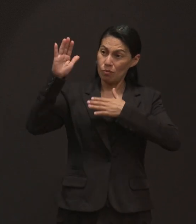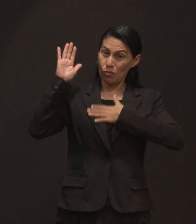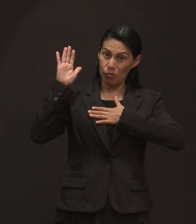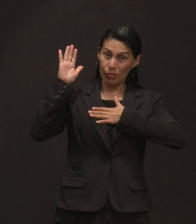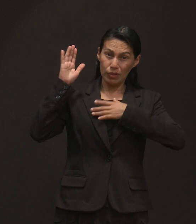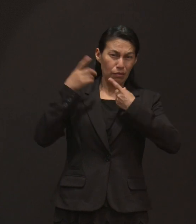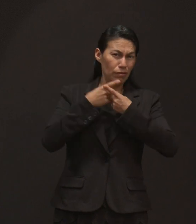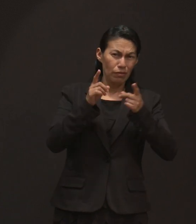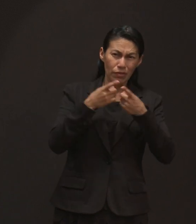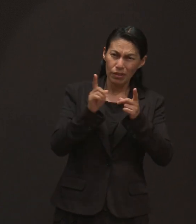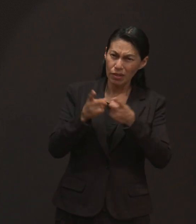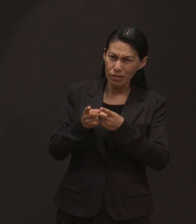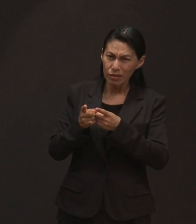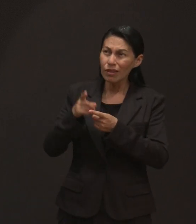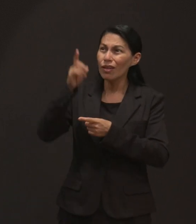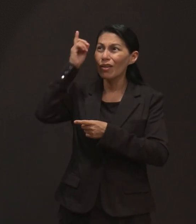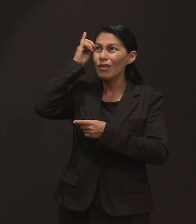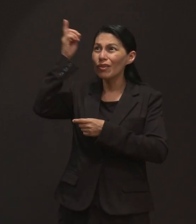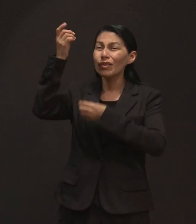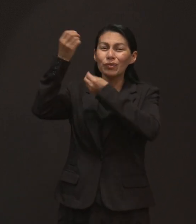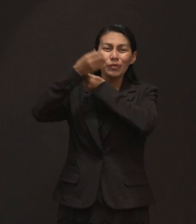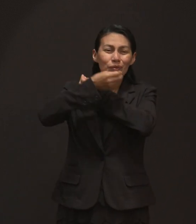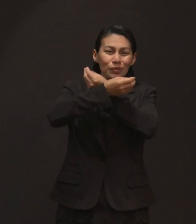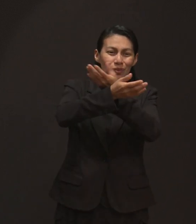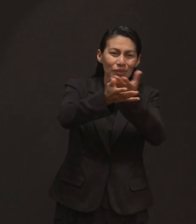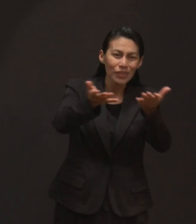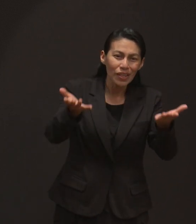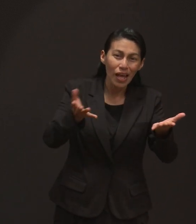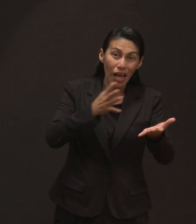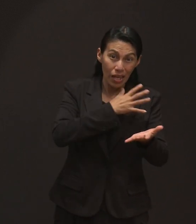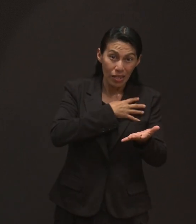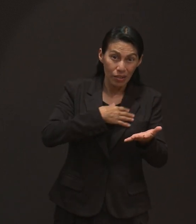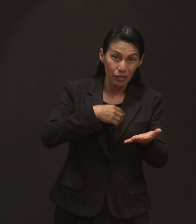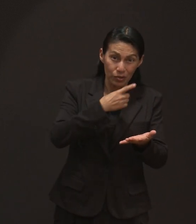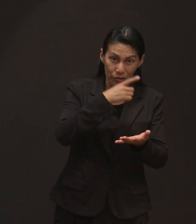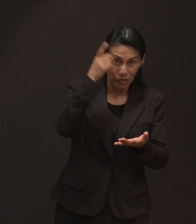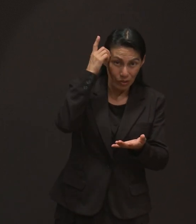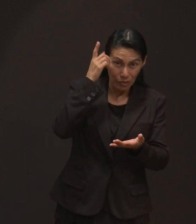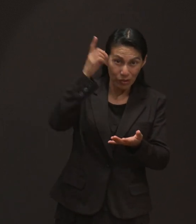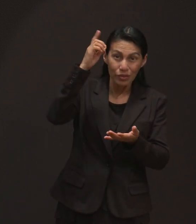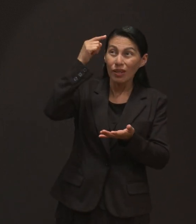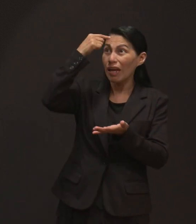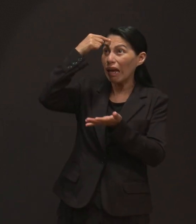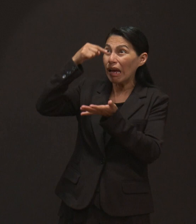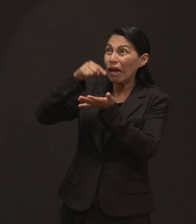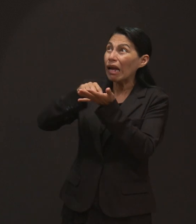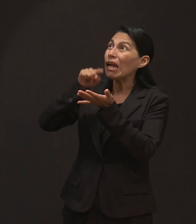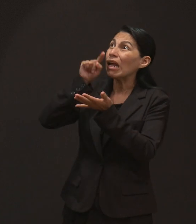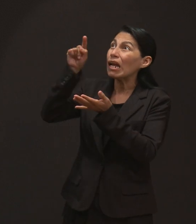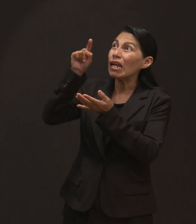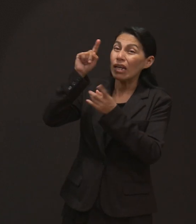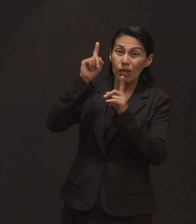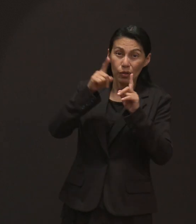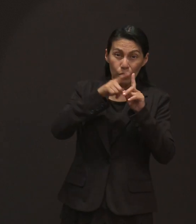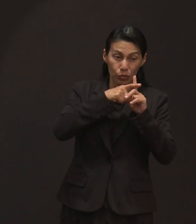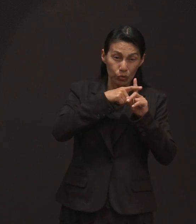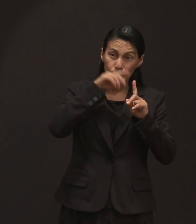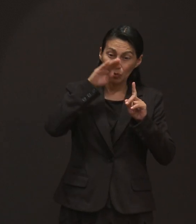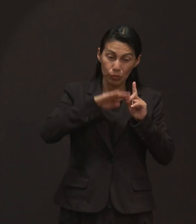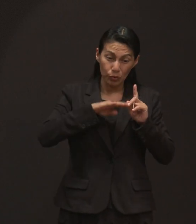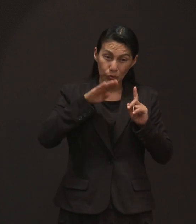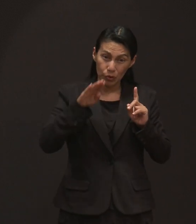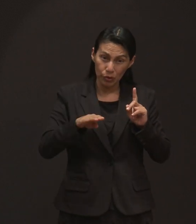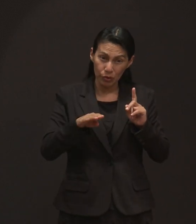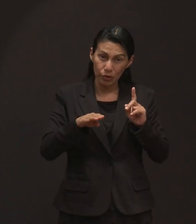promesas de Dios son para nosotros los hijos de Dios que creemos en la sangre preciosa